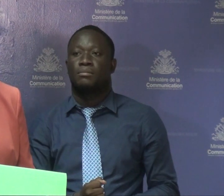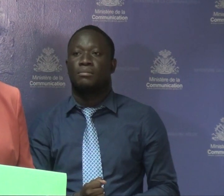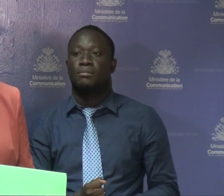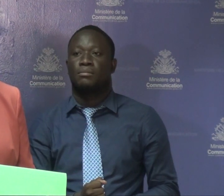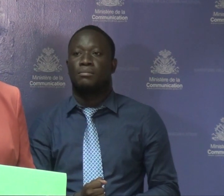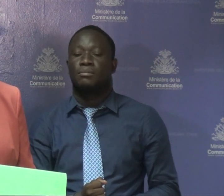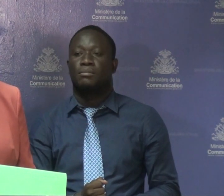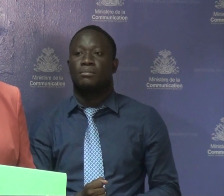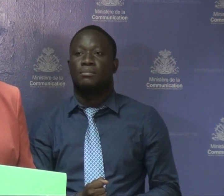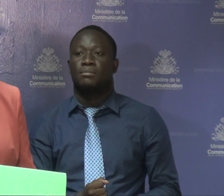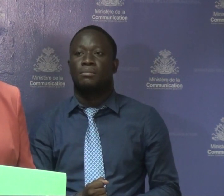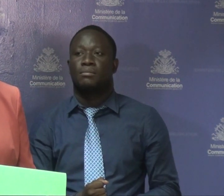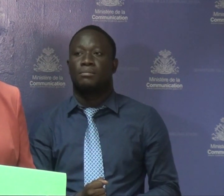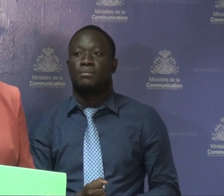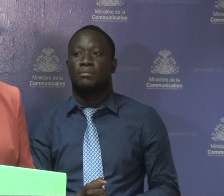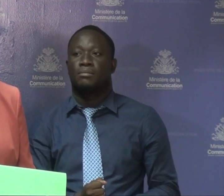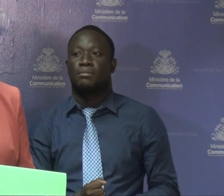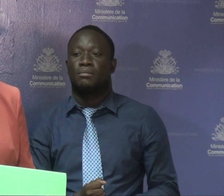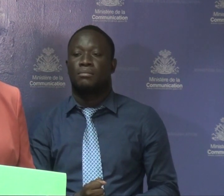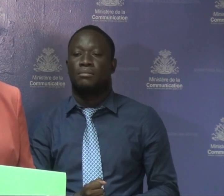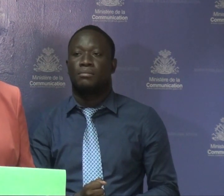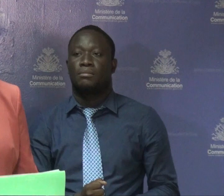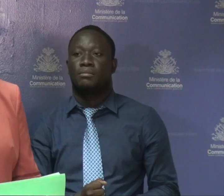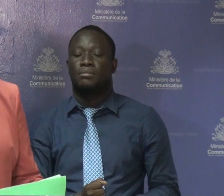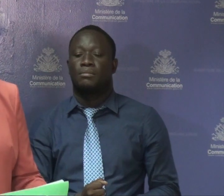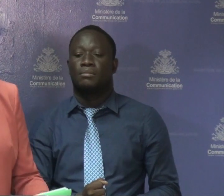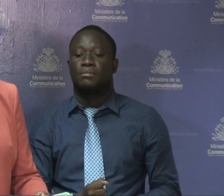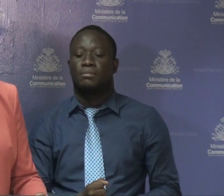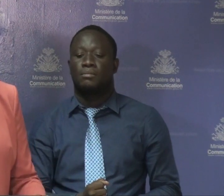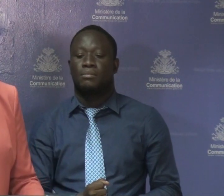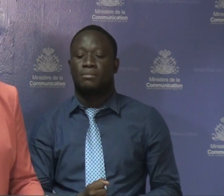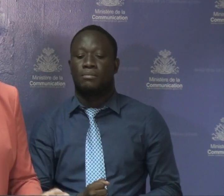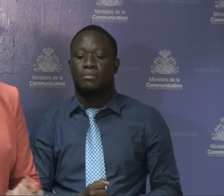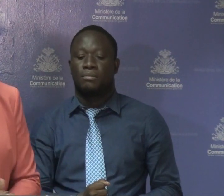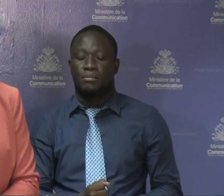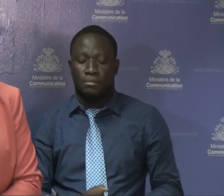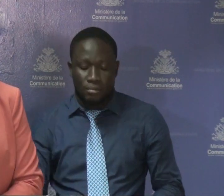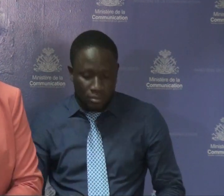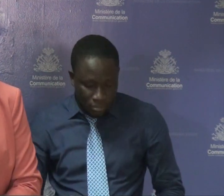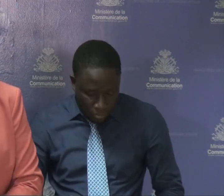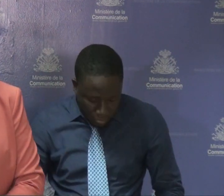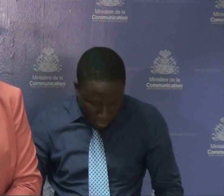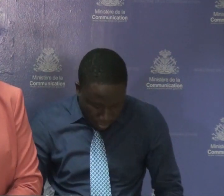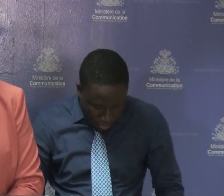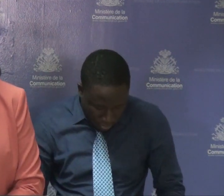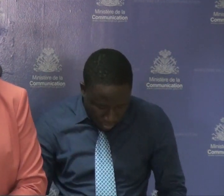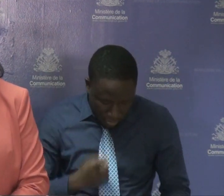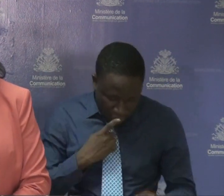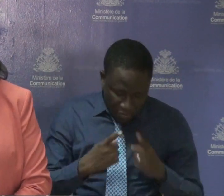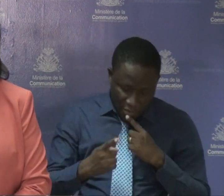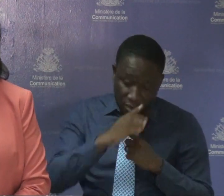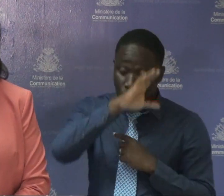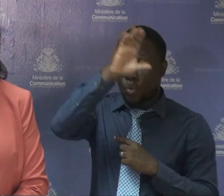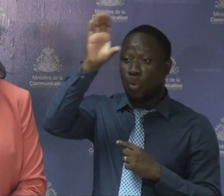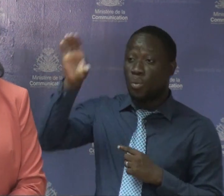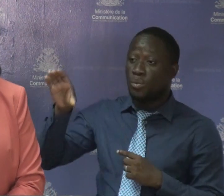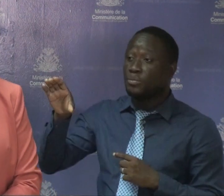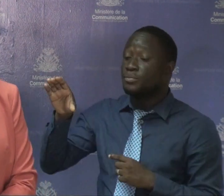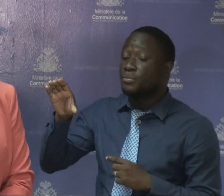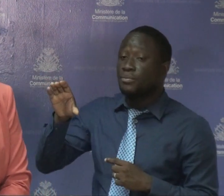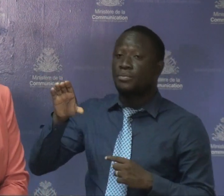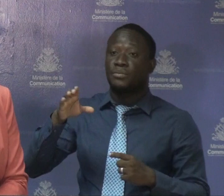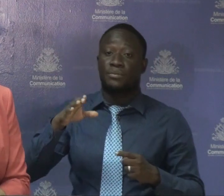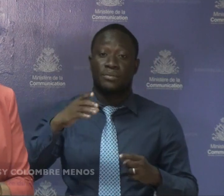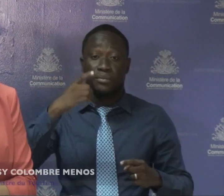comme qu'il y a pas nous juste pour faire les quoi? Non, et là nous parlons de commission interministérielle d'investissement, au contraire,